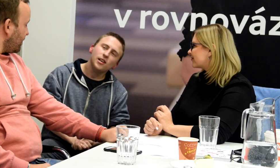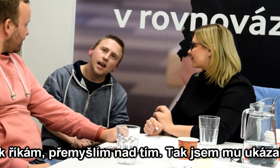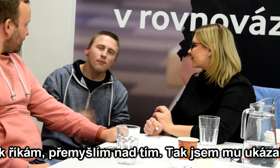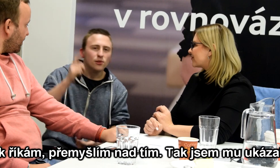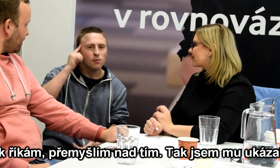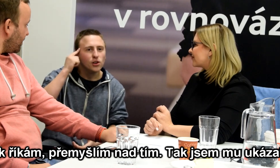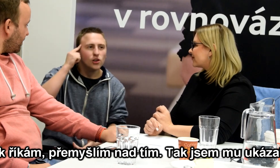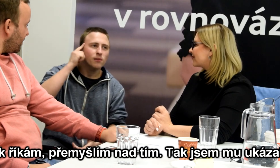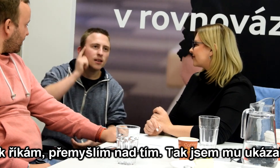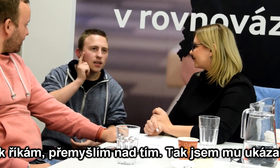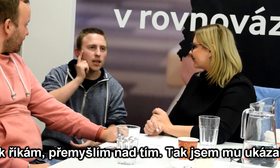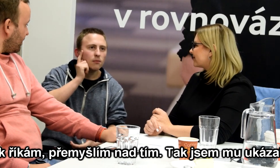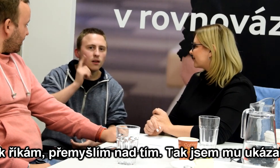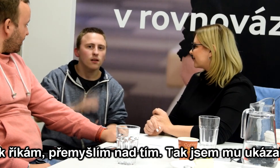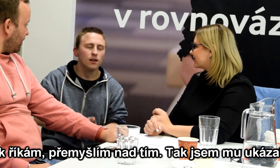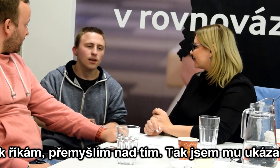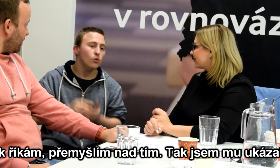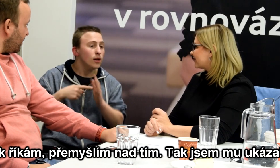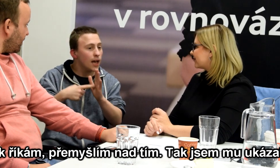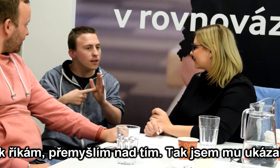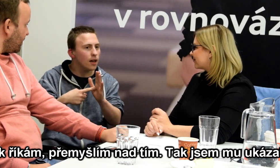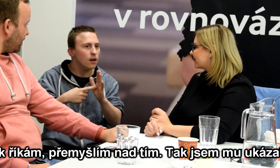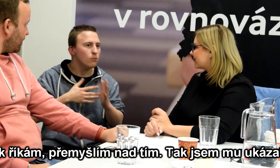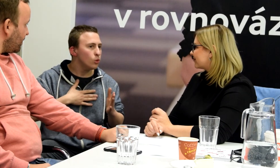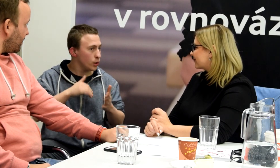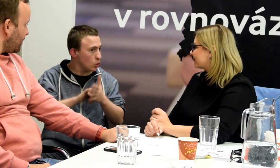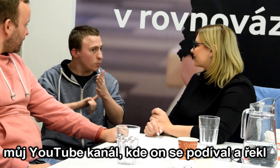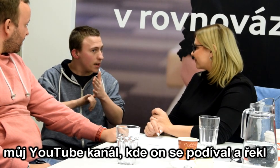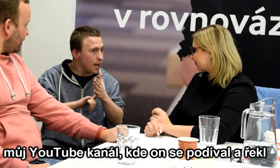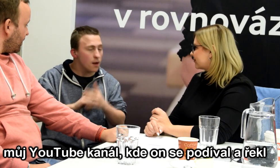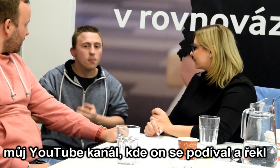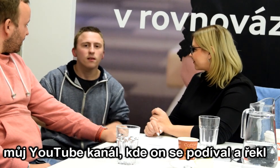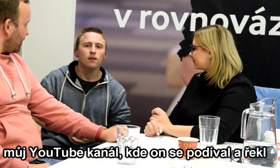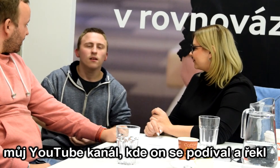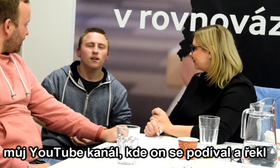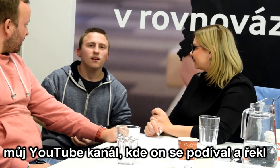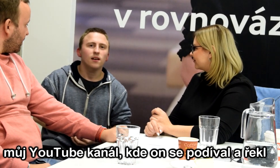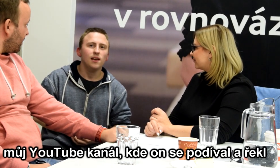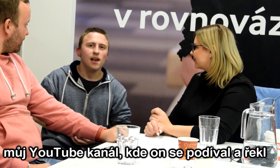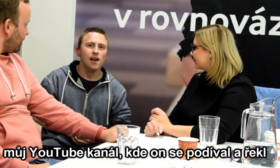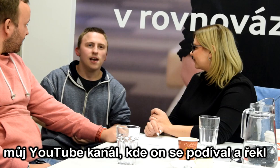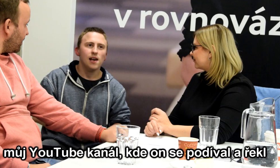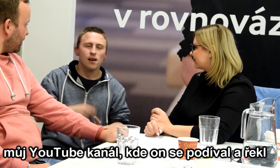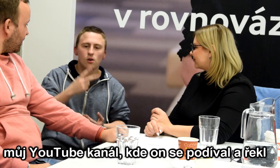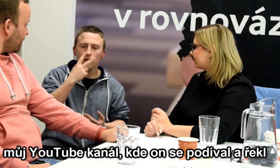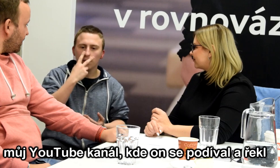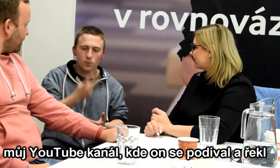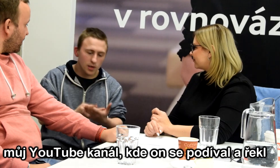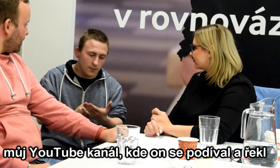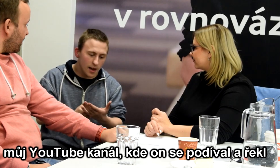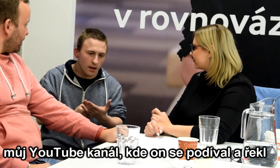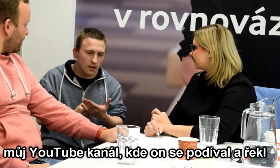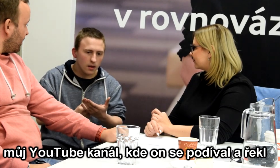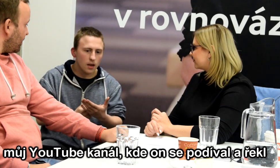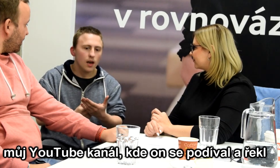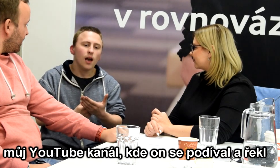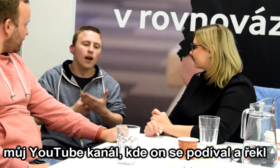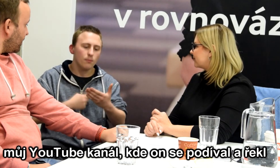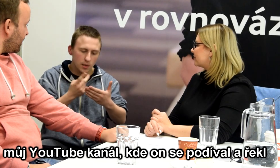říkám, přemýšlím nad tím, tak jsem ukázal můj YouTube kanál, kde on se podíval